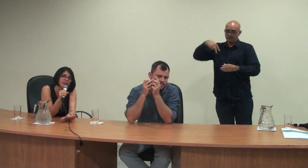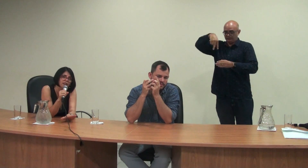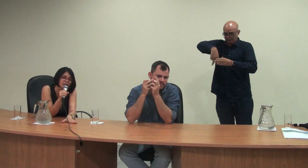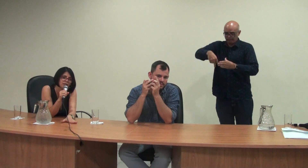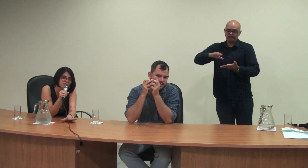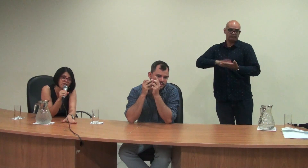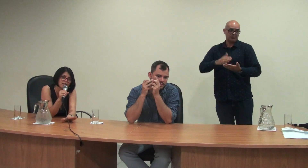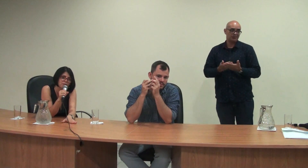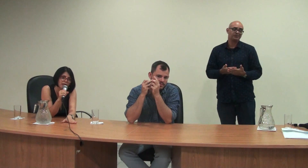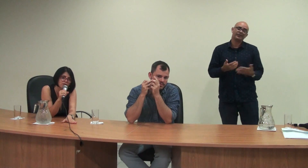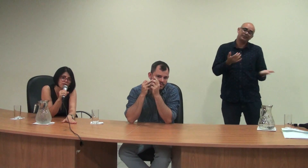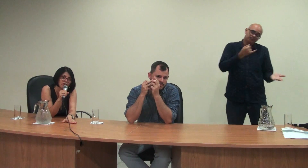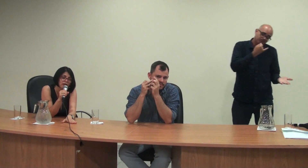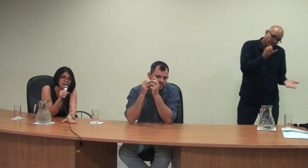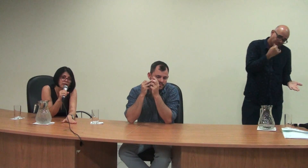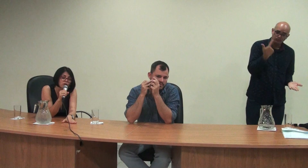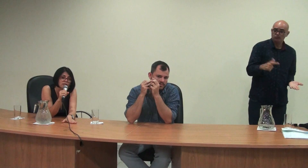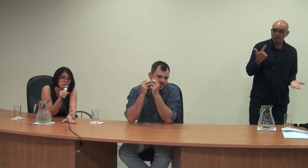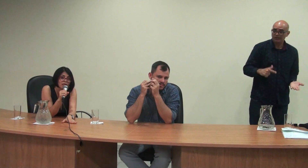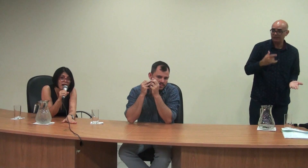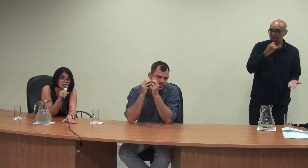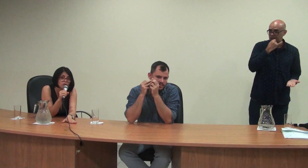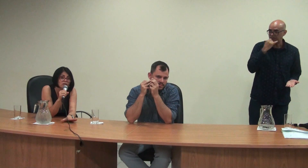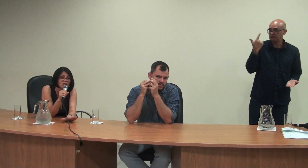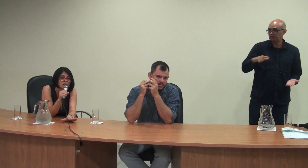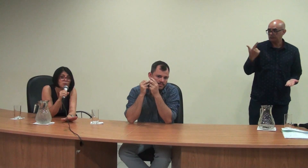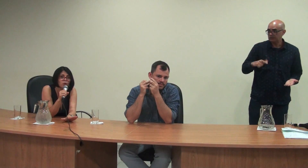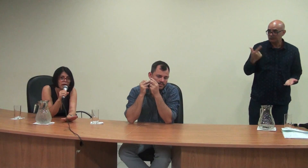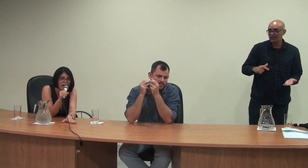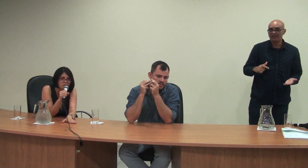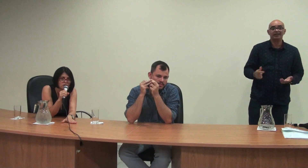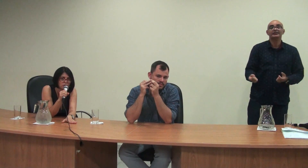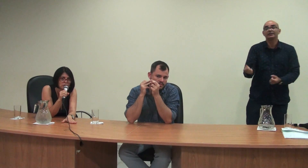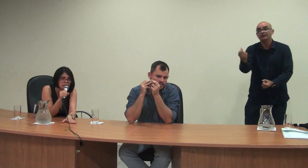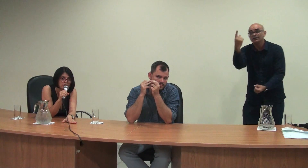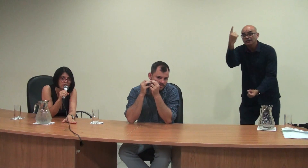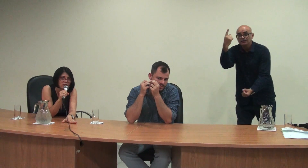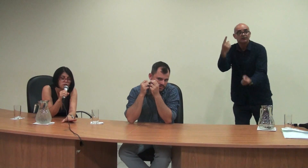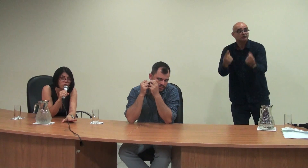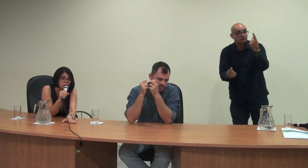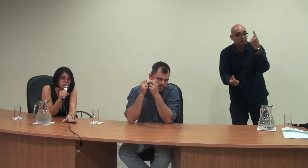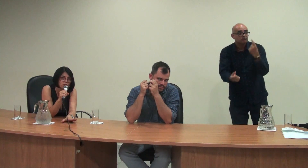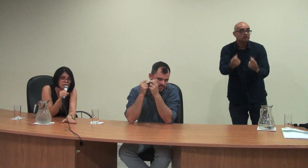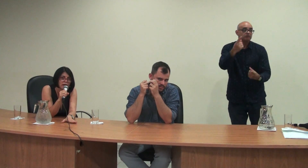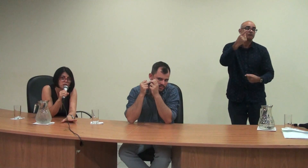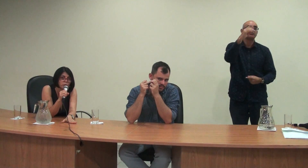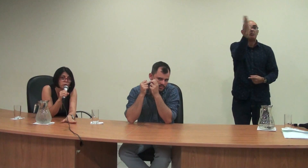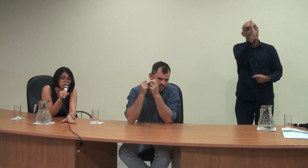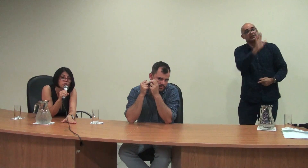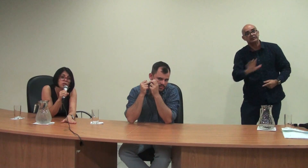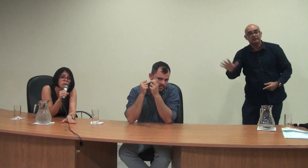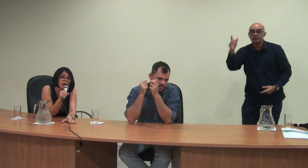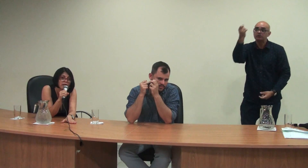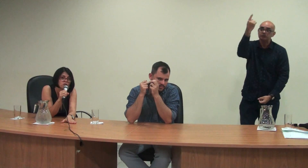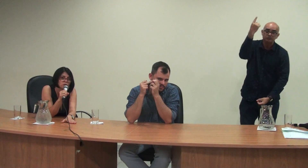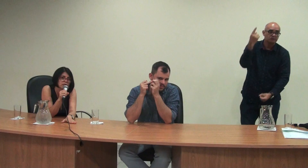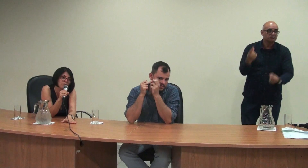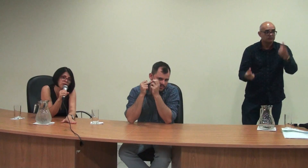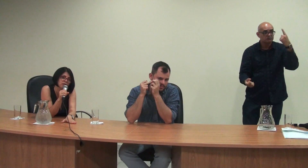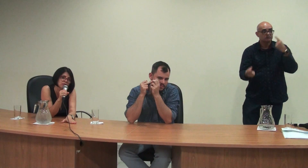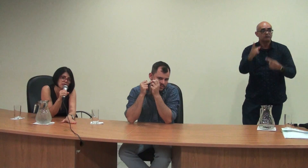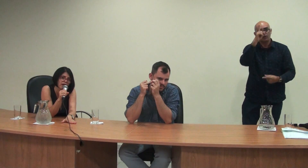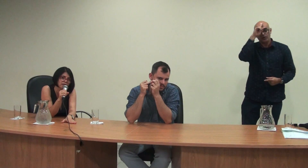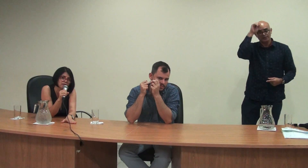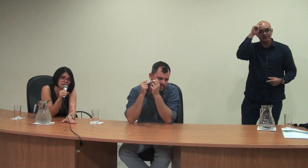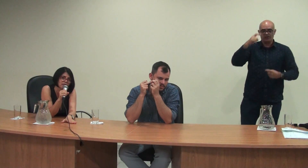Infelizmente. Infelizmente. Nós temos casos esporádicos de alguns hospitais públicos que o médico